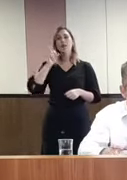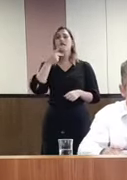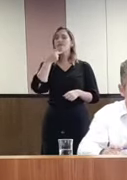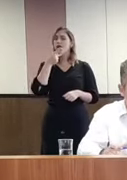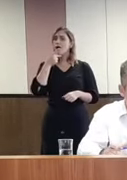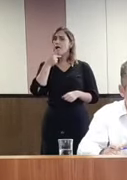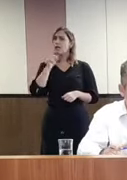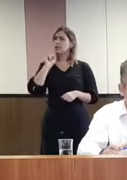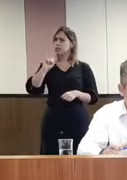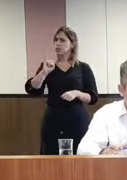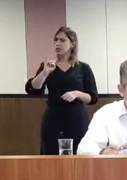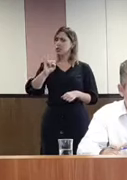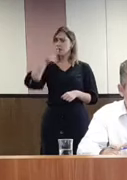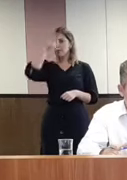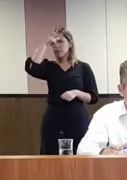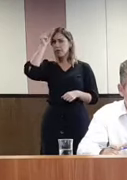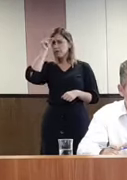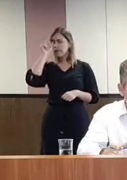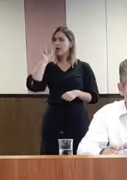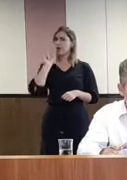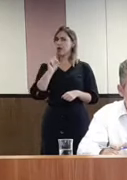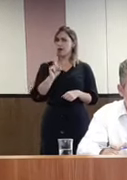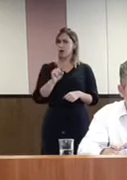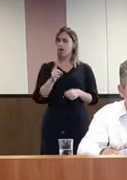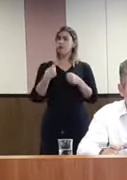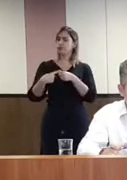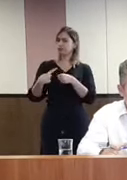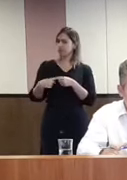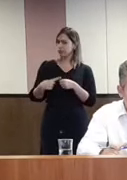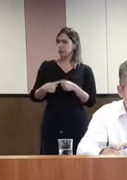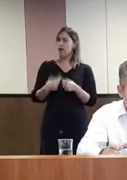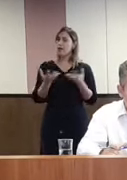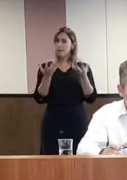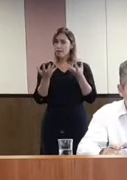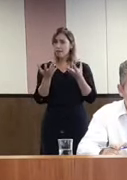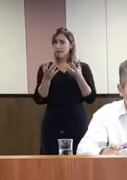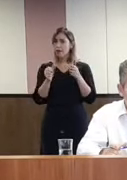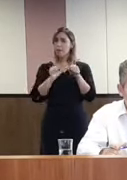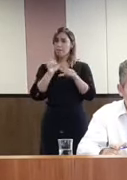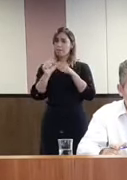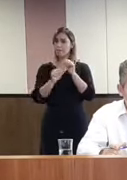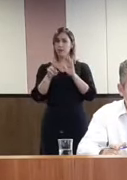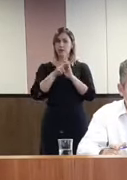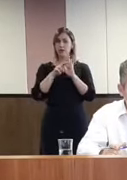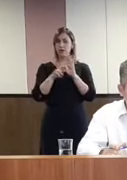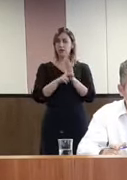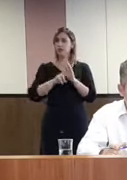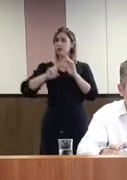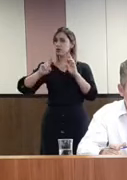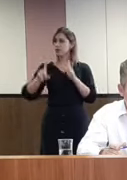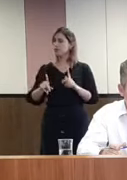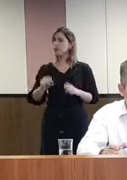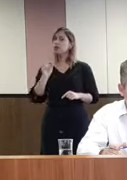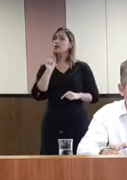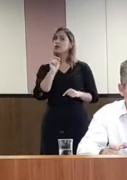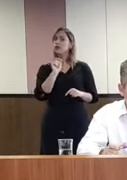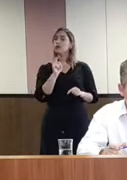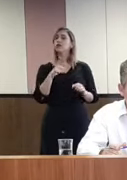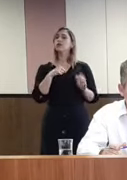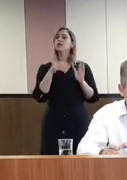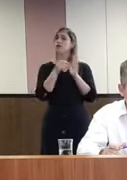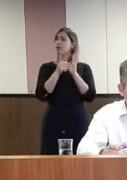prefeito, que ele é a autoridade sanitária do município, quiser tomar uma medida diferente daquilo que está no